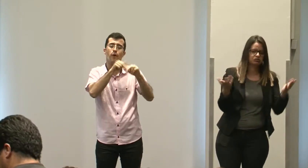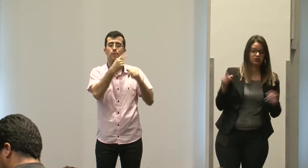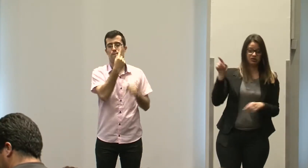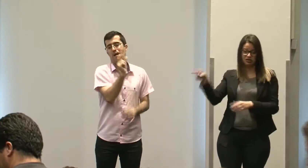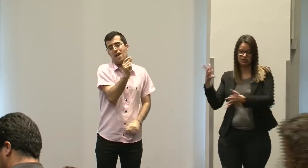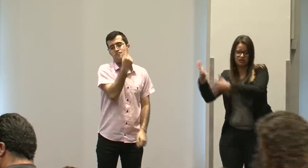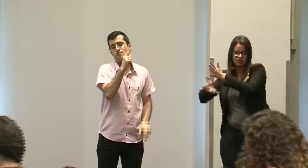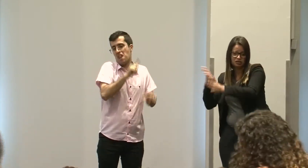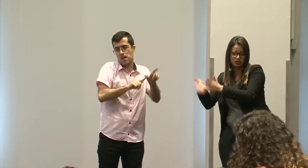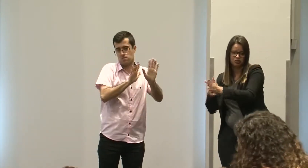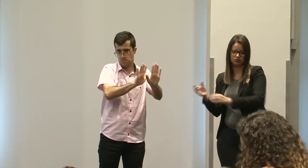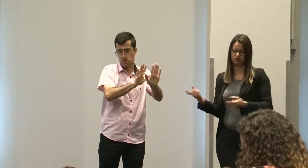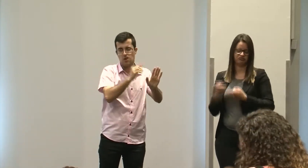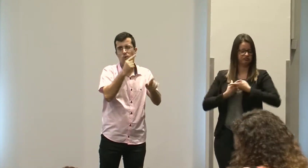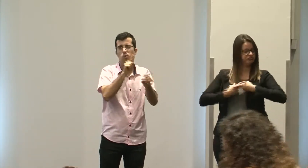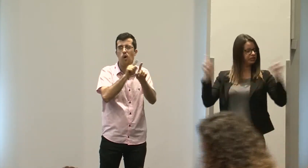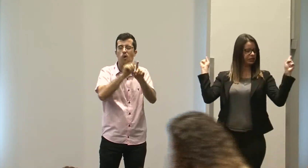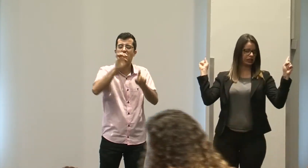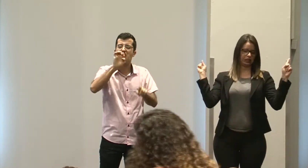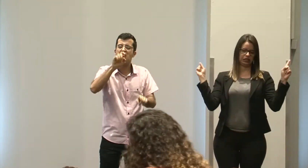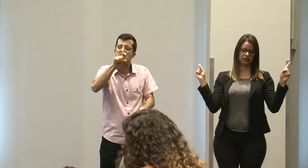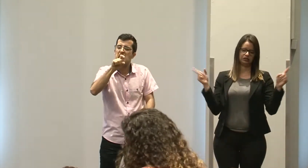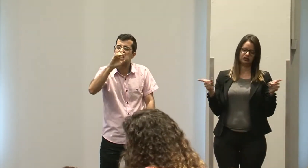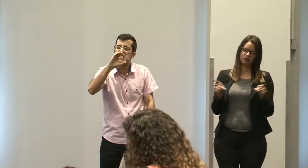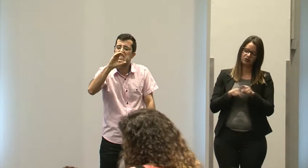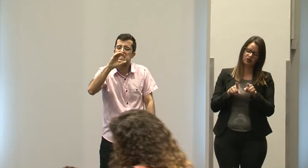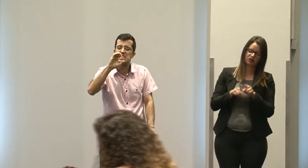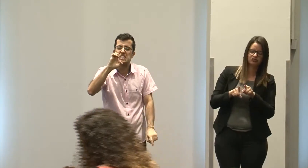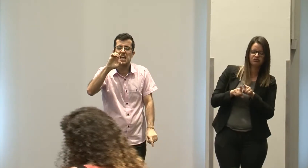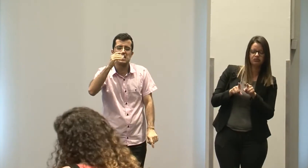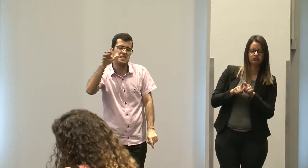sofre um apagamento, sim.